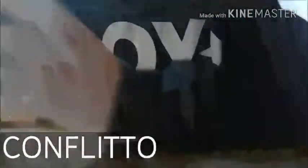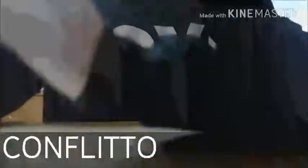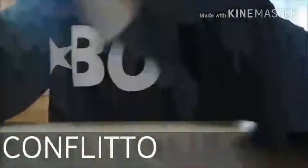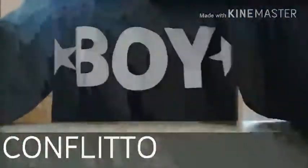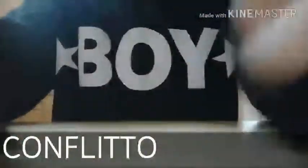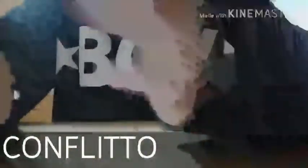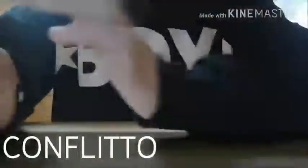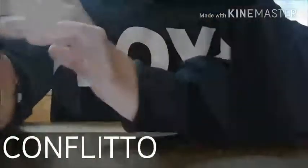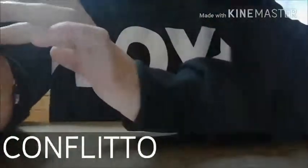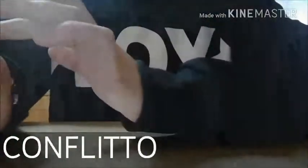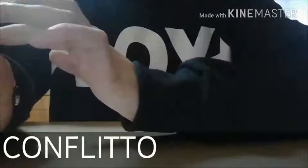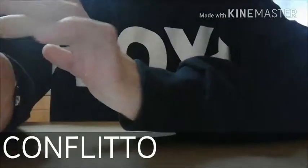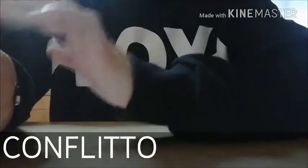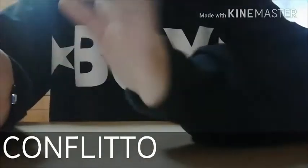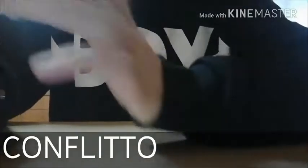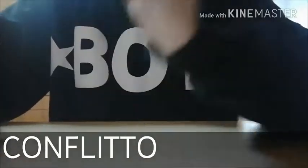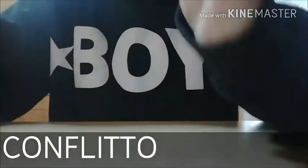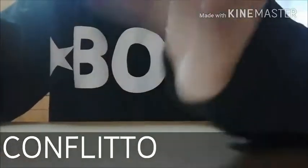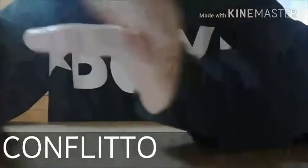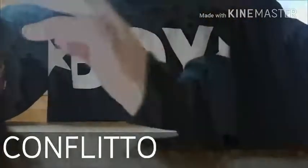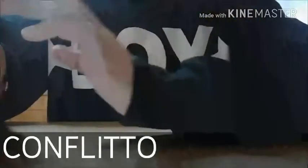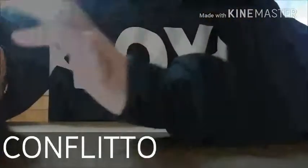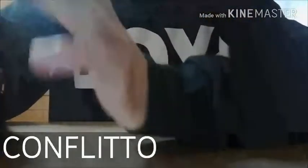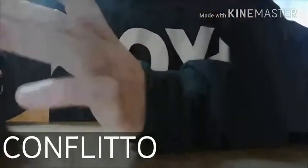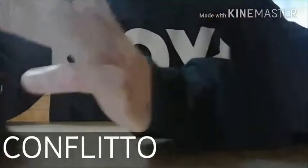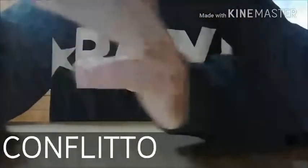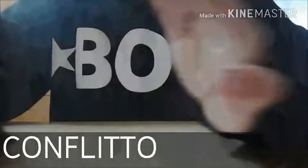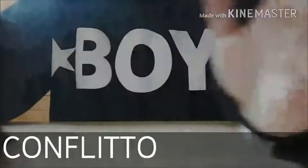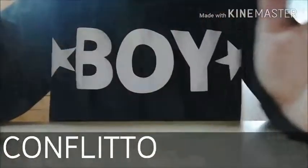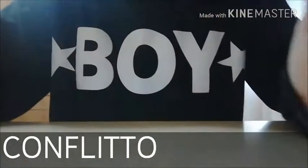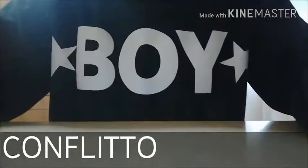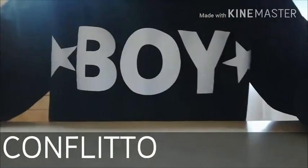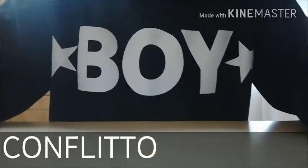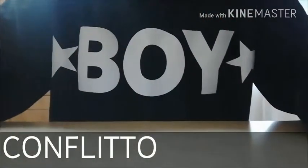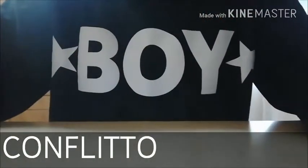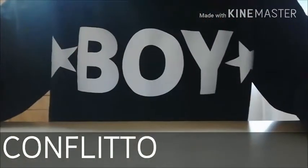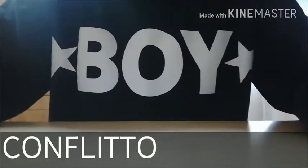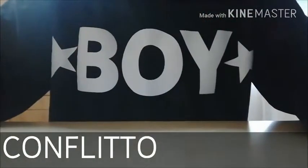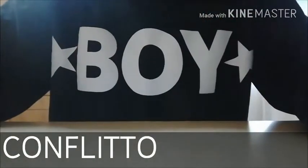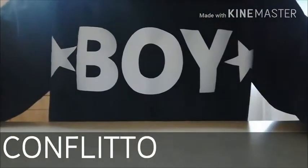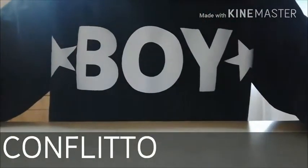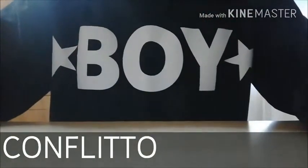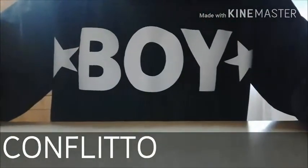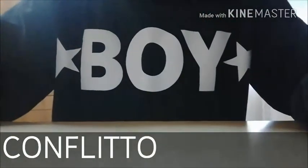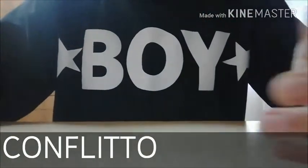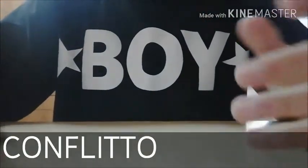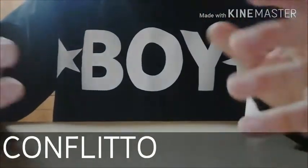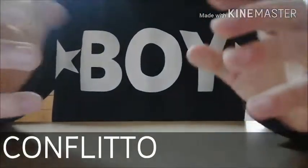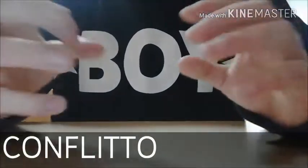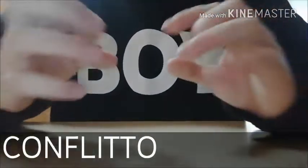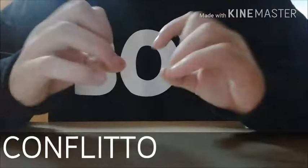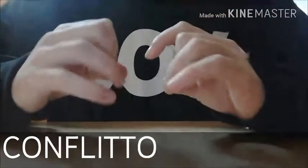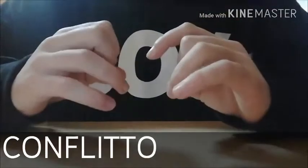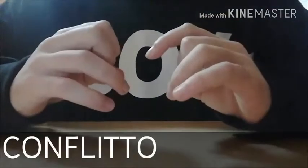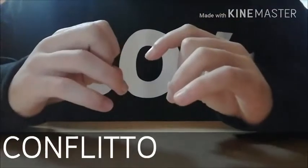dire conflitto conflitto come già ho detto è sinonimo di guerra però dove sta la differenza